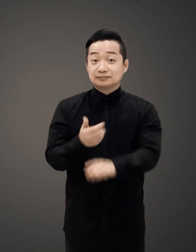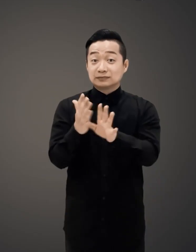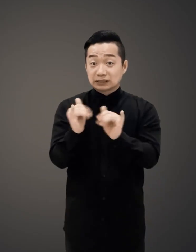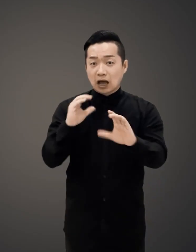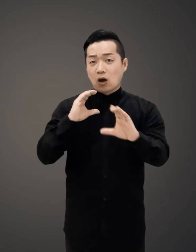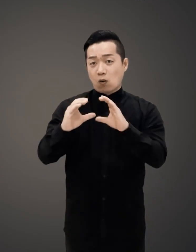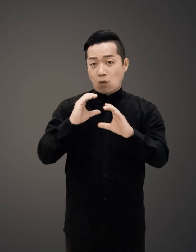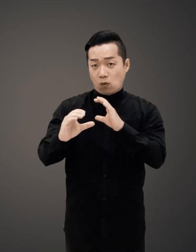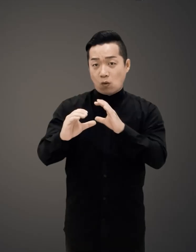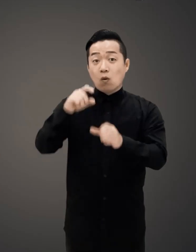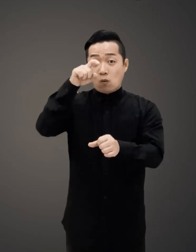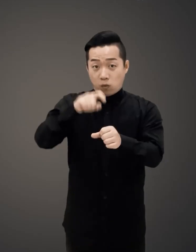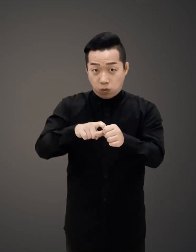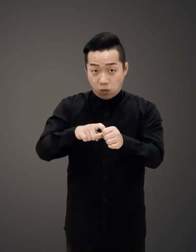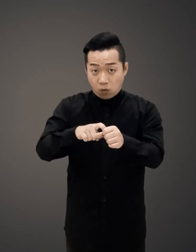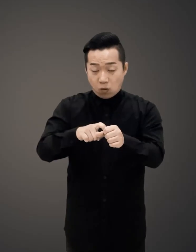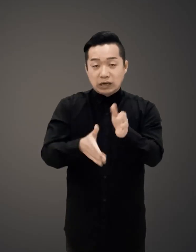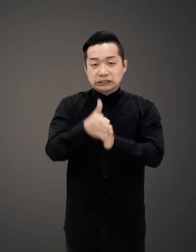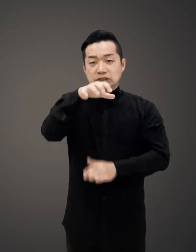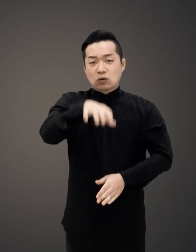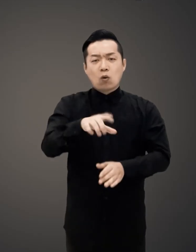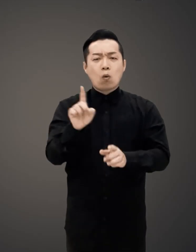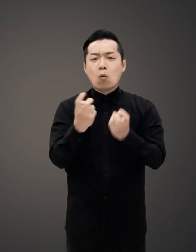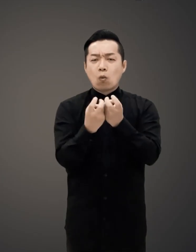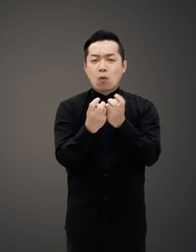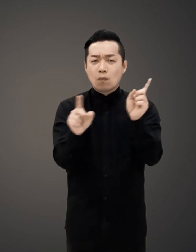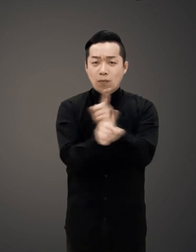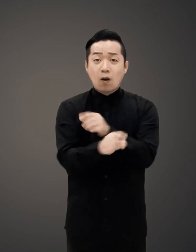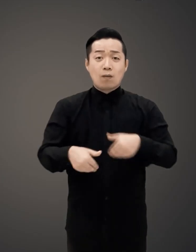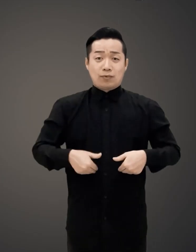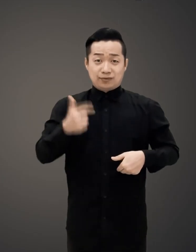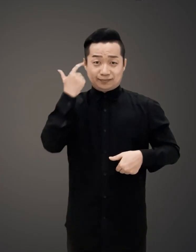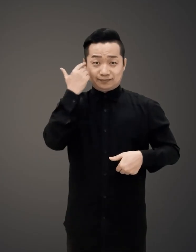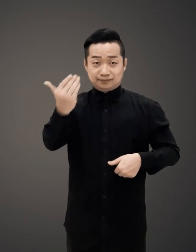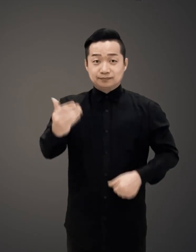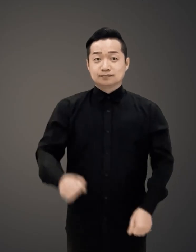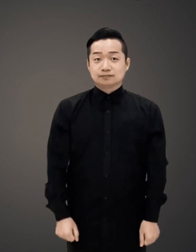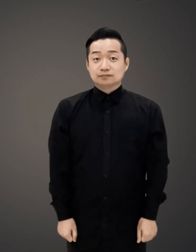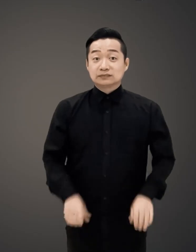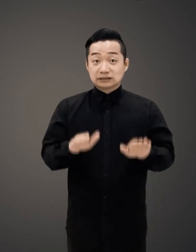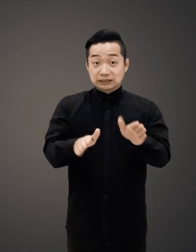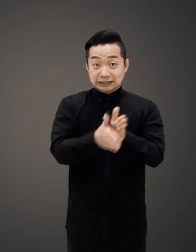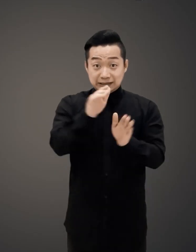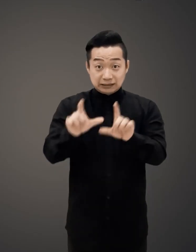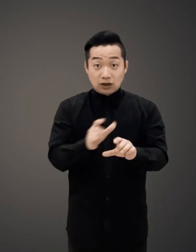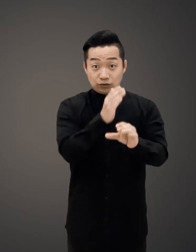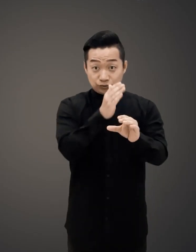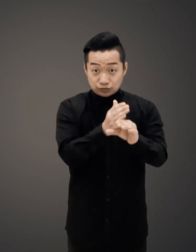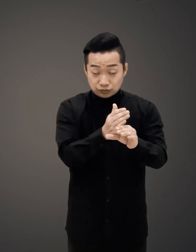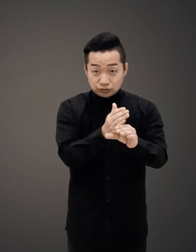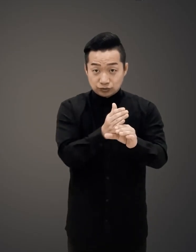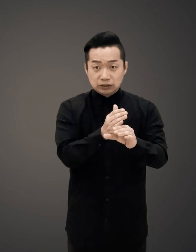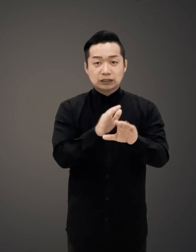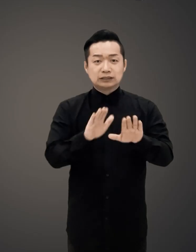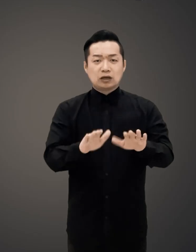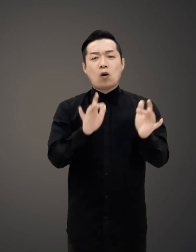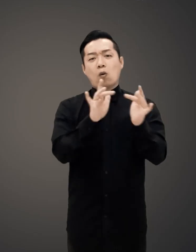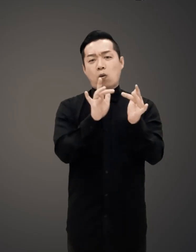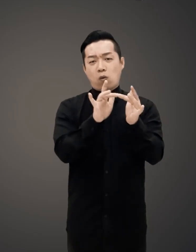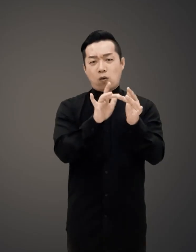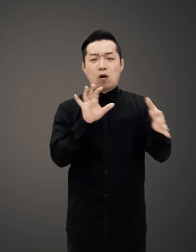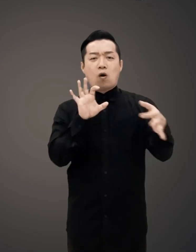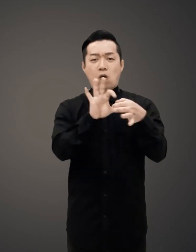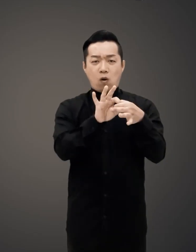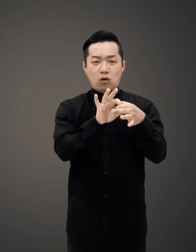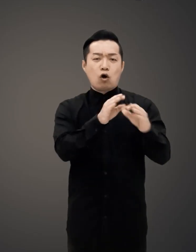타인과 많이 교류하기 위해서 도시 공간이 어떻게 바뀌어야 할까요? 현대 도시 생활 속에서는 특히 온라인 기반으로